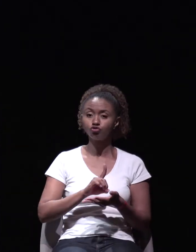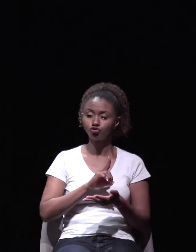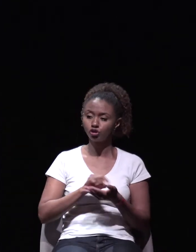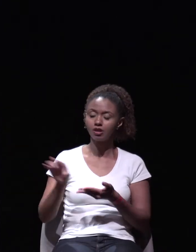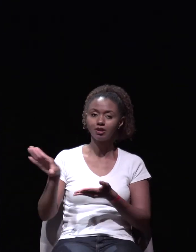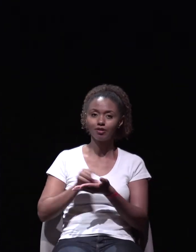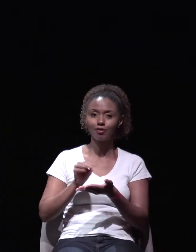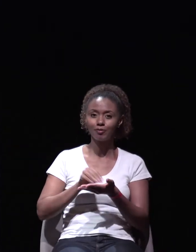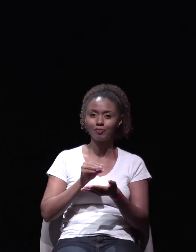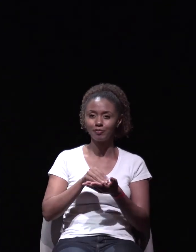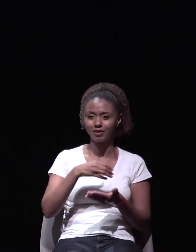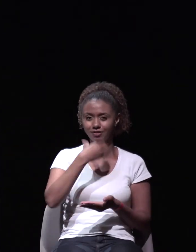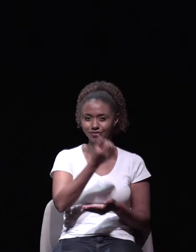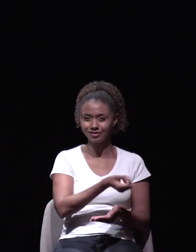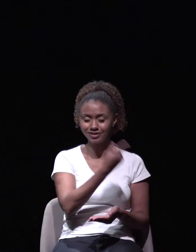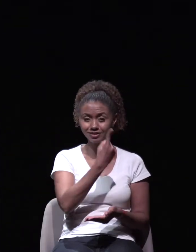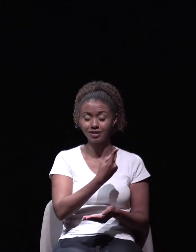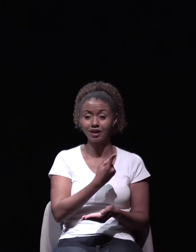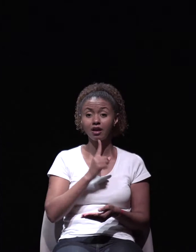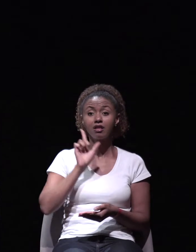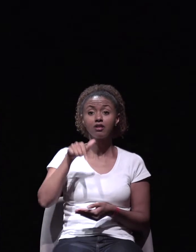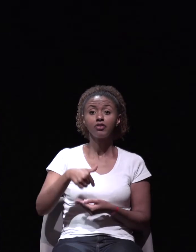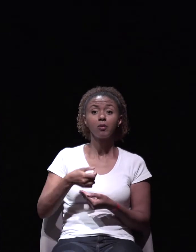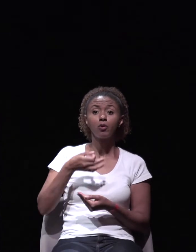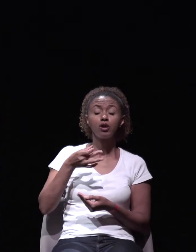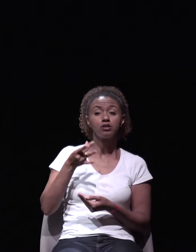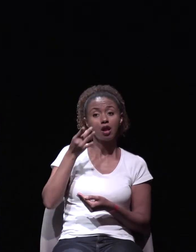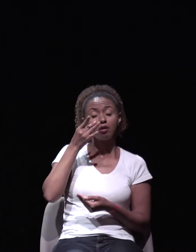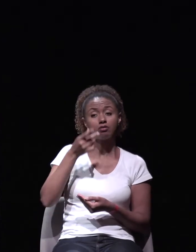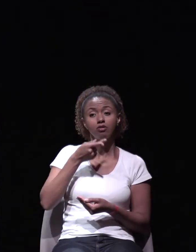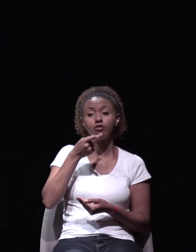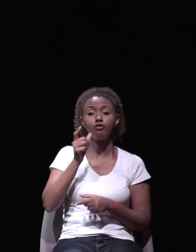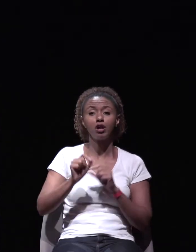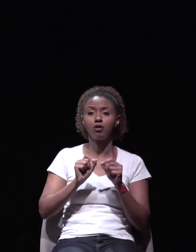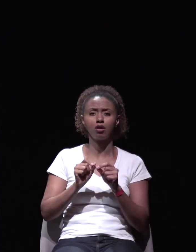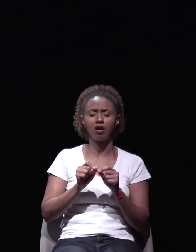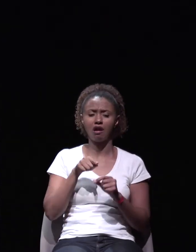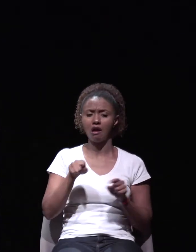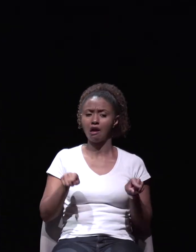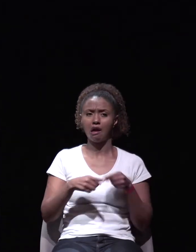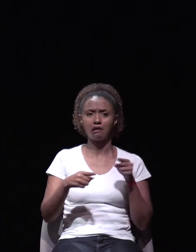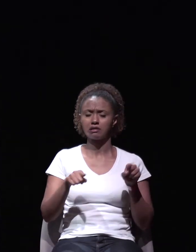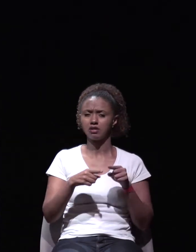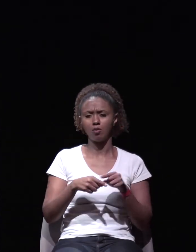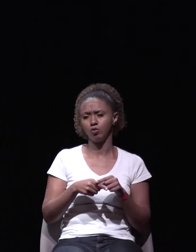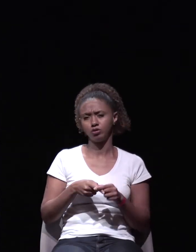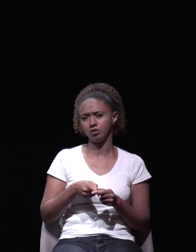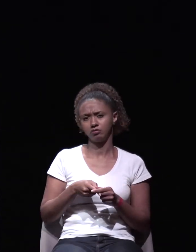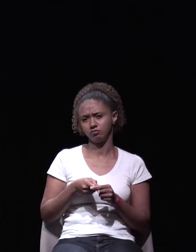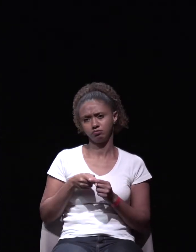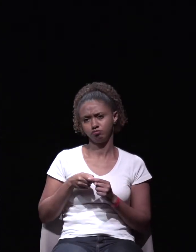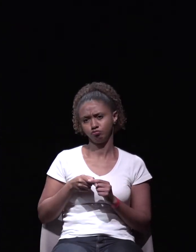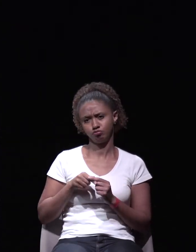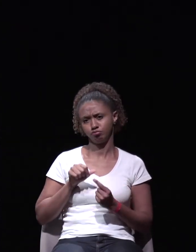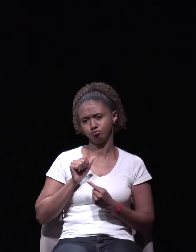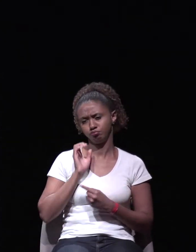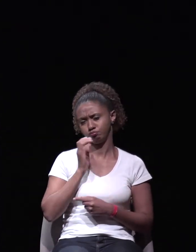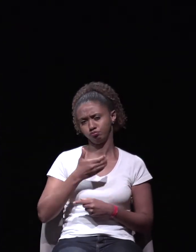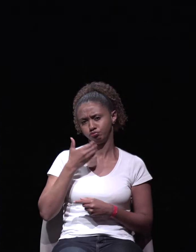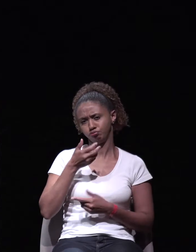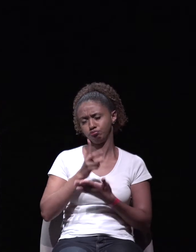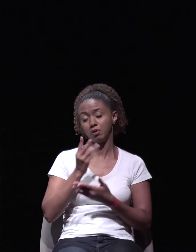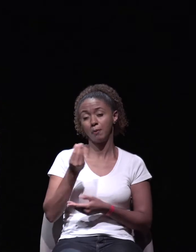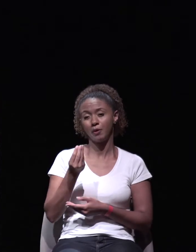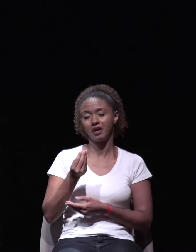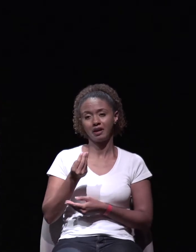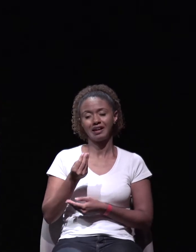vai dar um depoimento em que ela diz que ela não fazia apresentações dessa música com grande frequência, porque é muito